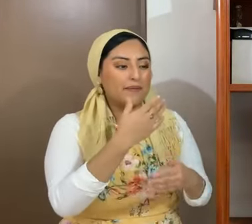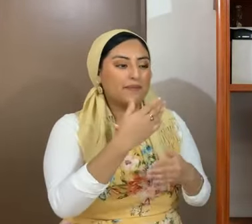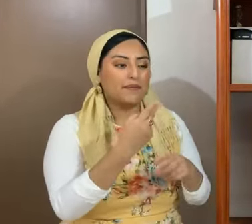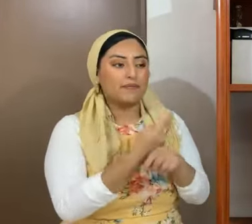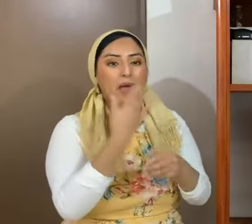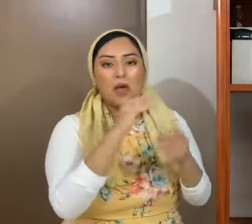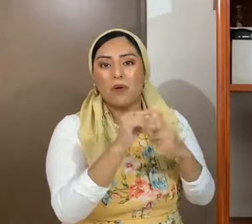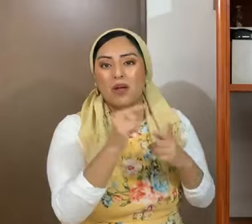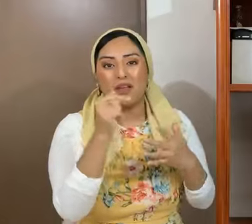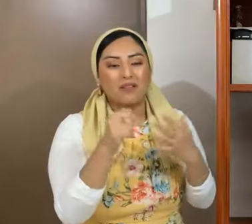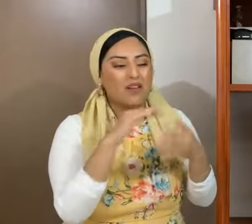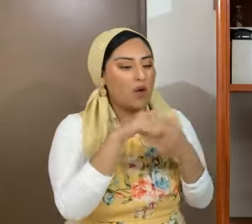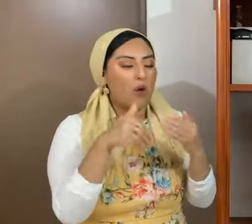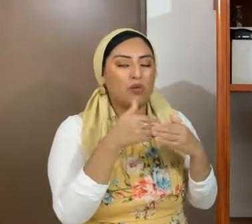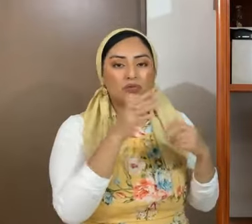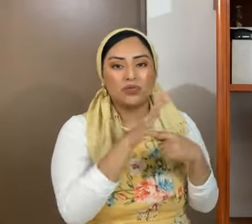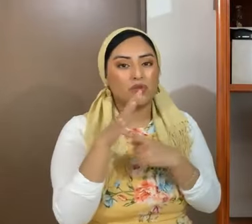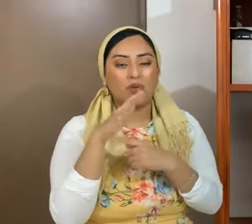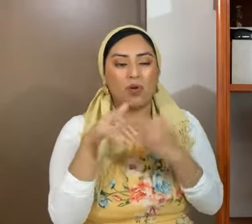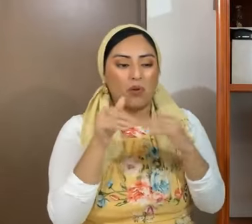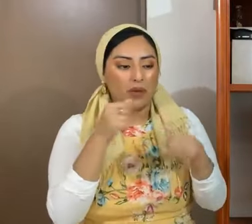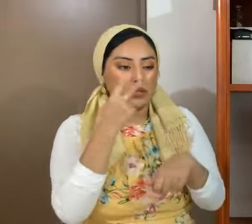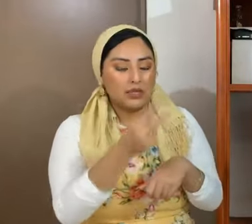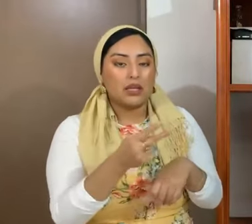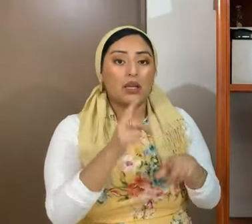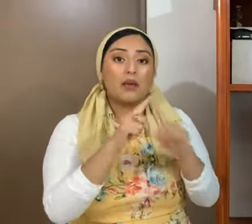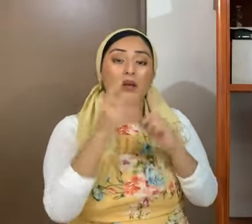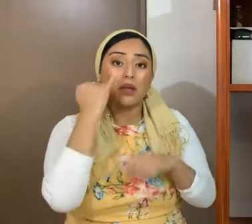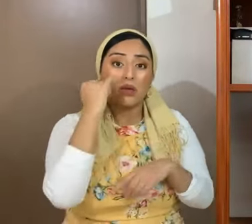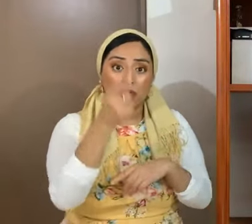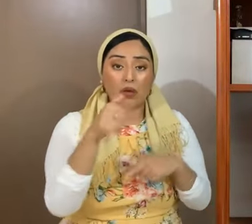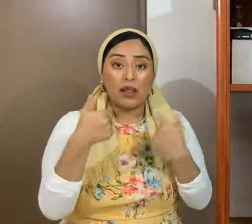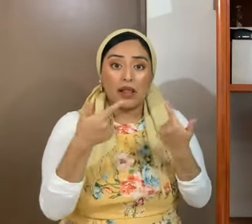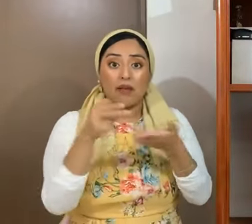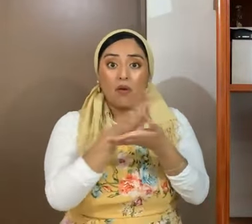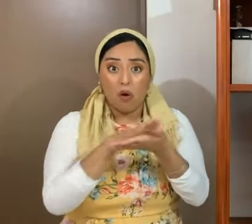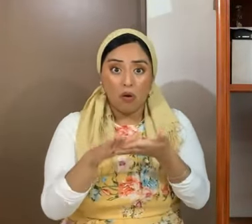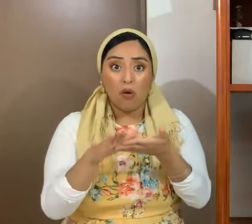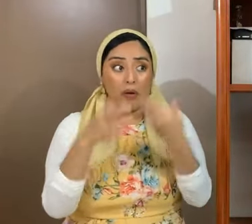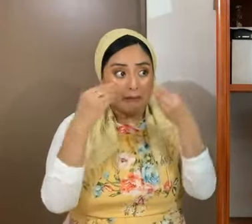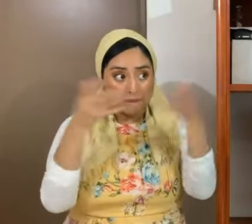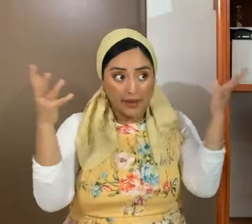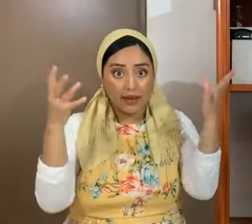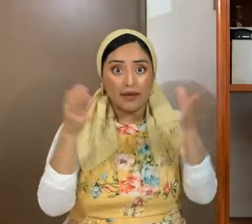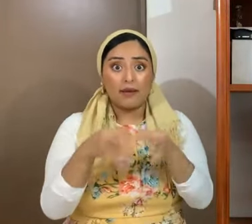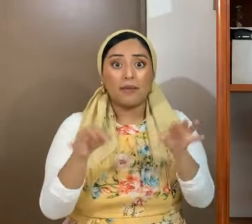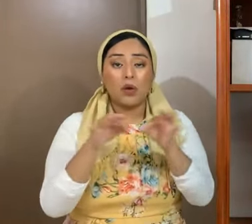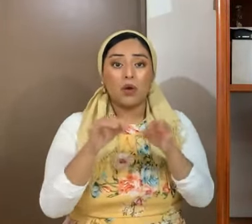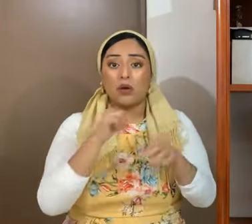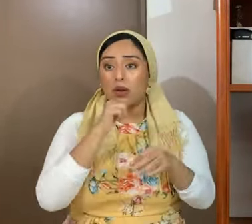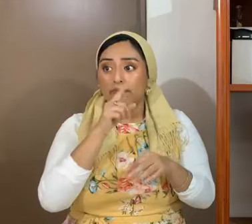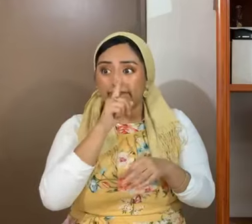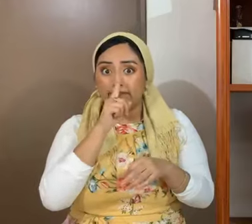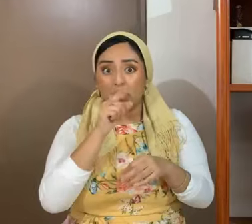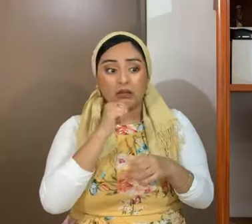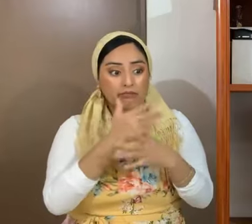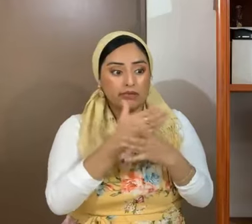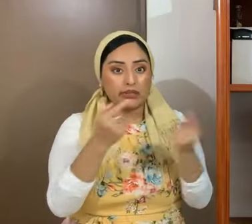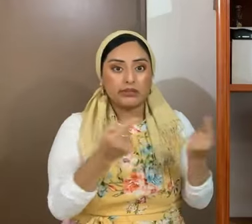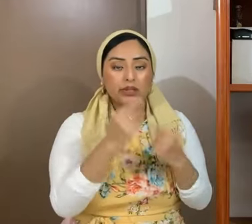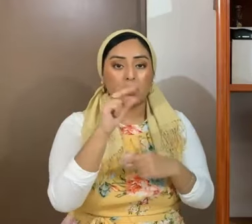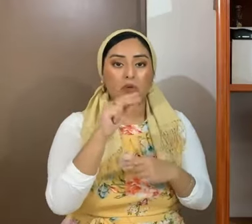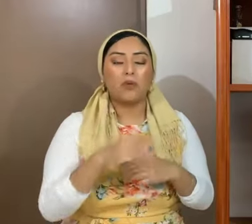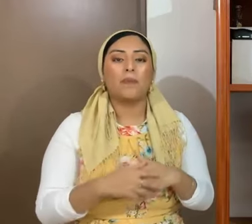malas. O sea, todo sale, todo se nota. Pero si tú eres trigo, habla rápido, no te hagas partícipe de pecados